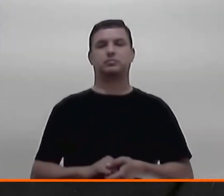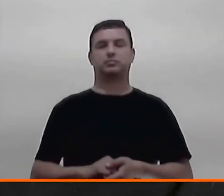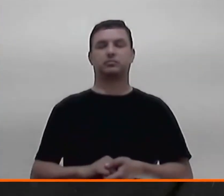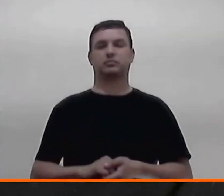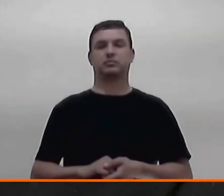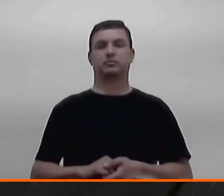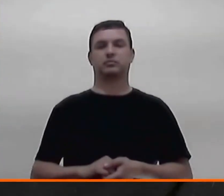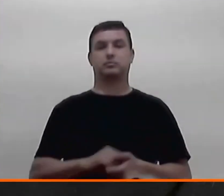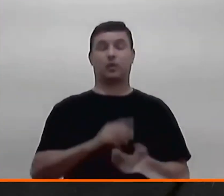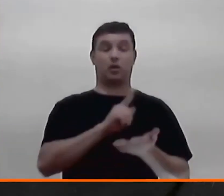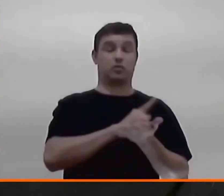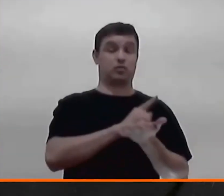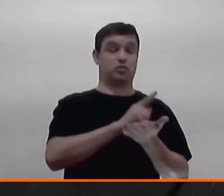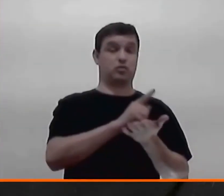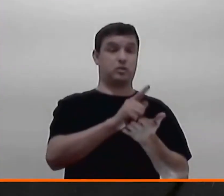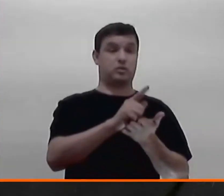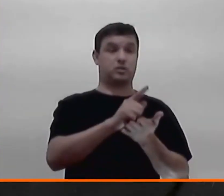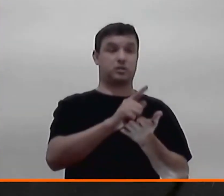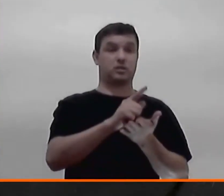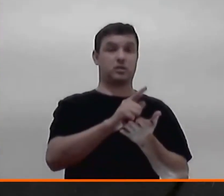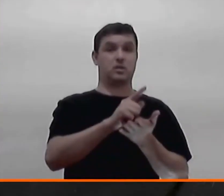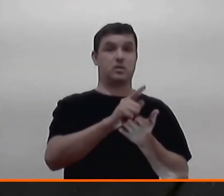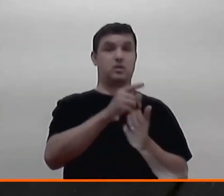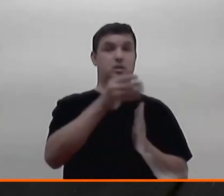Gênesis 24,